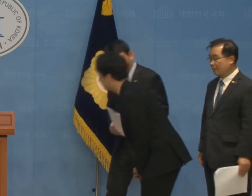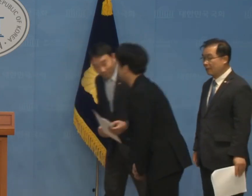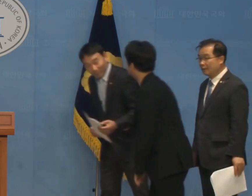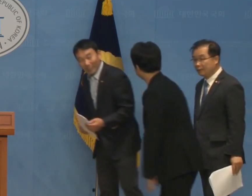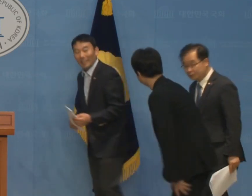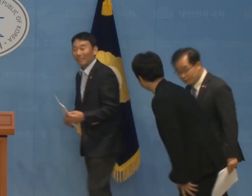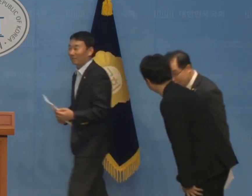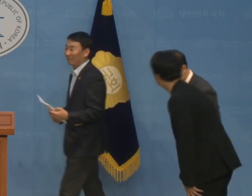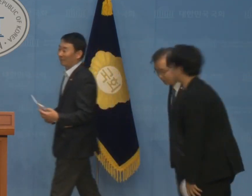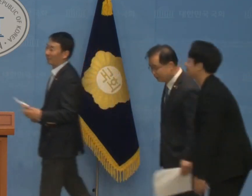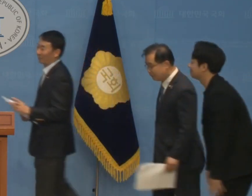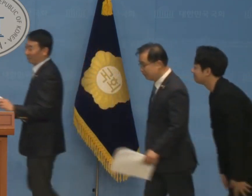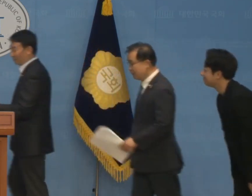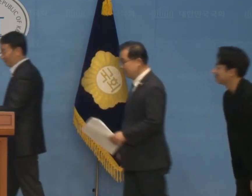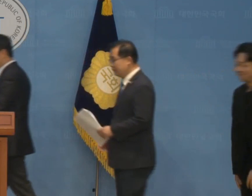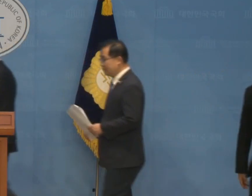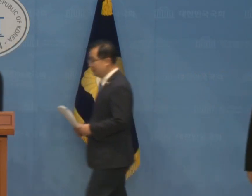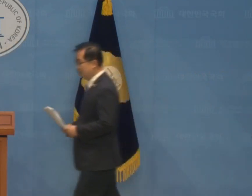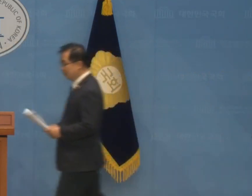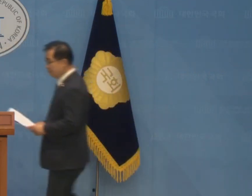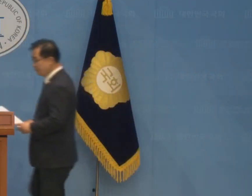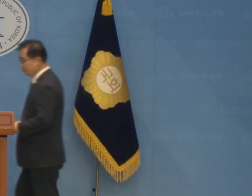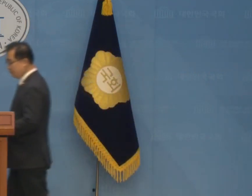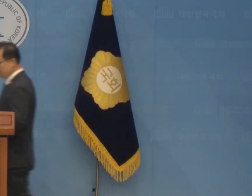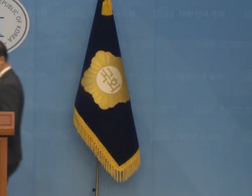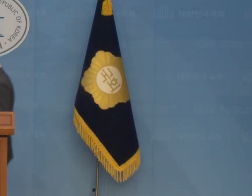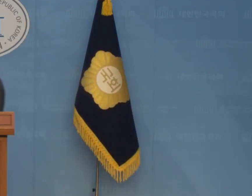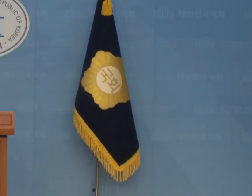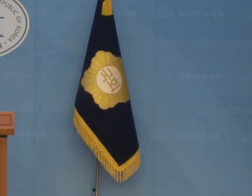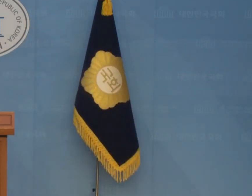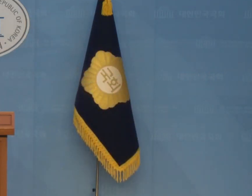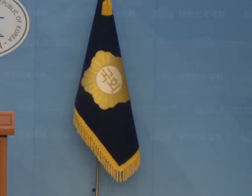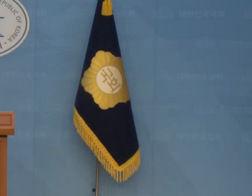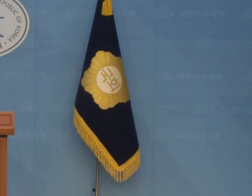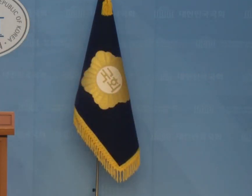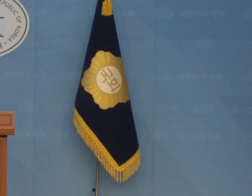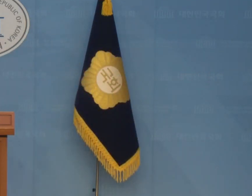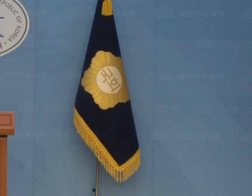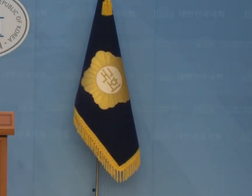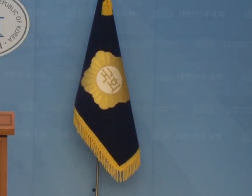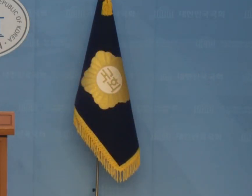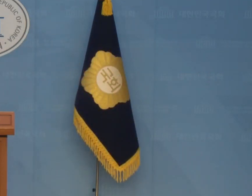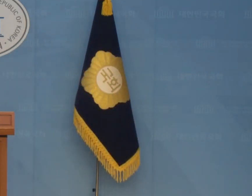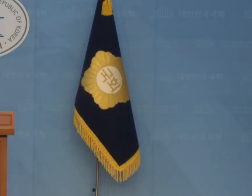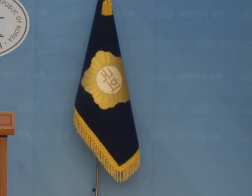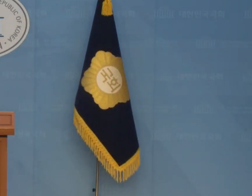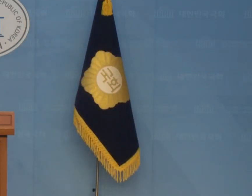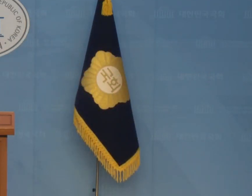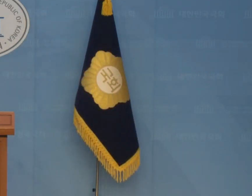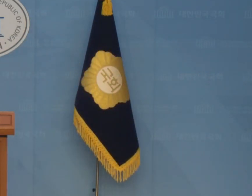네, 감사합니다. 고맙습니다.